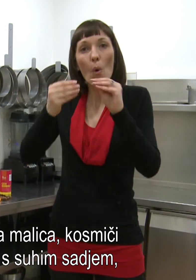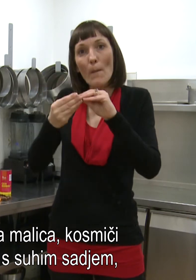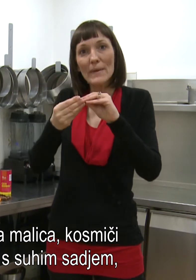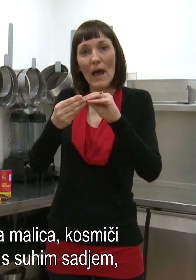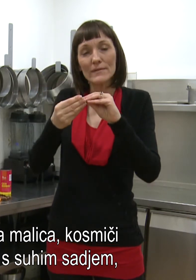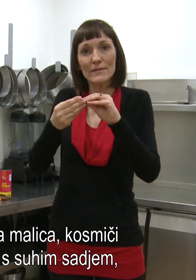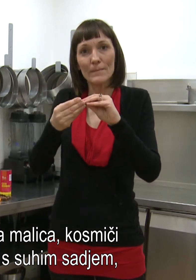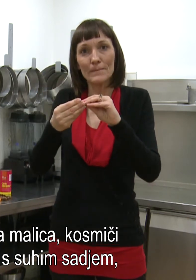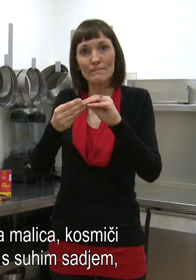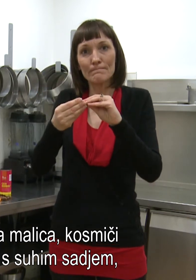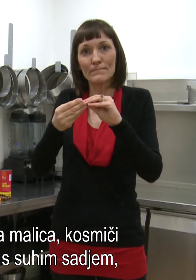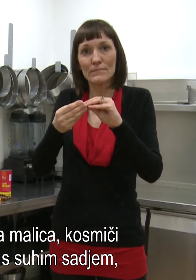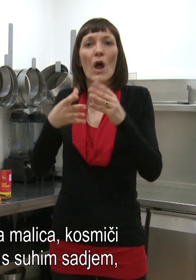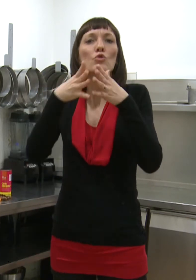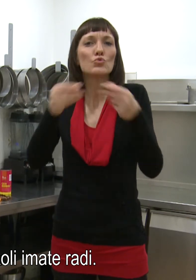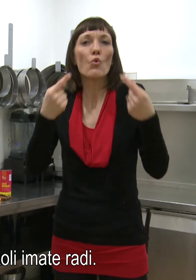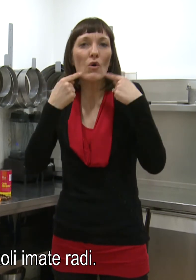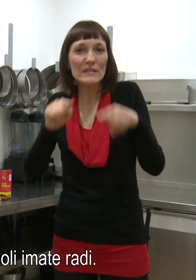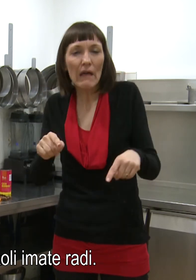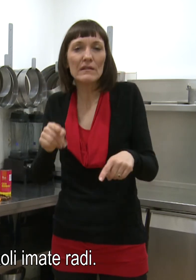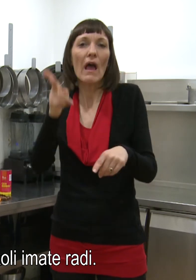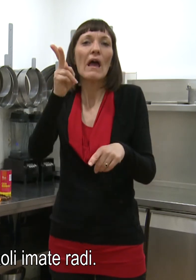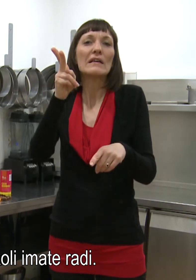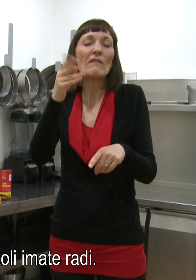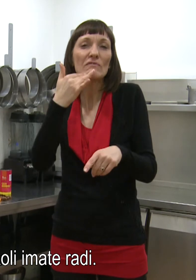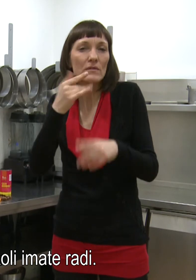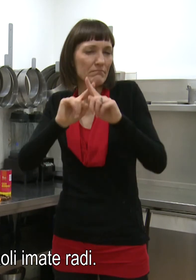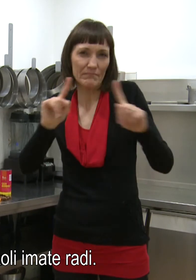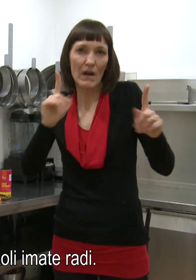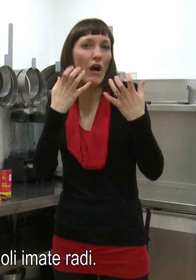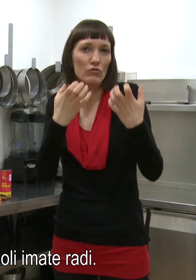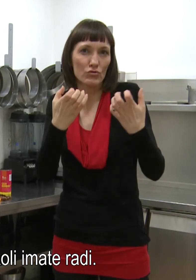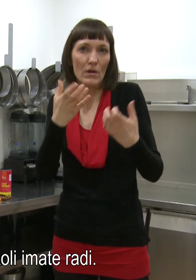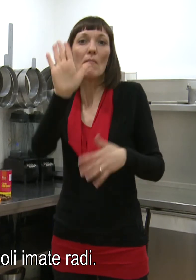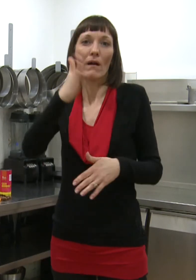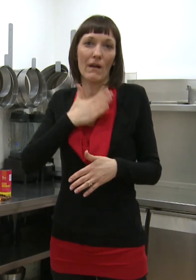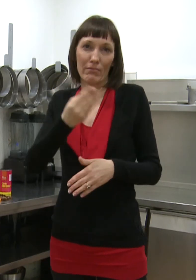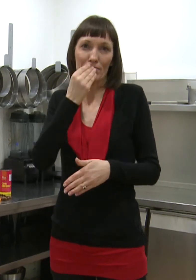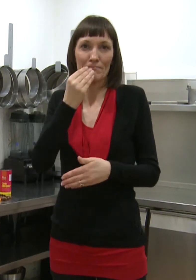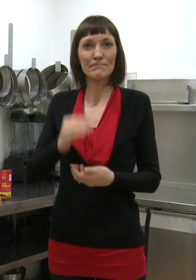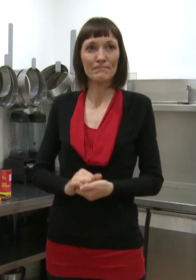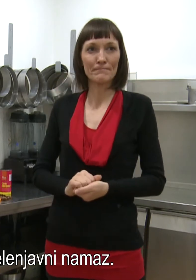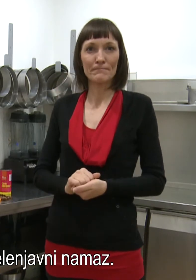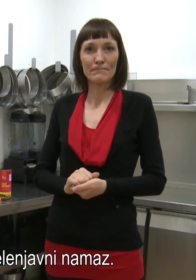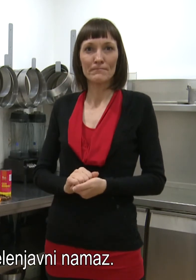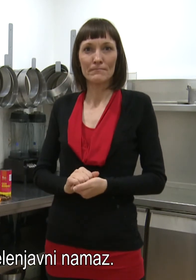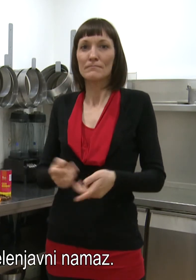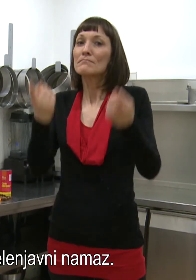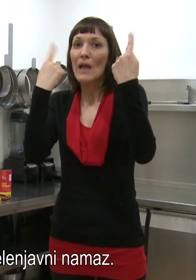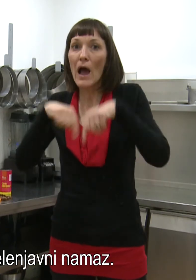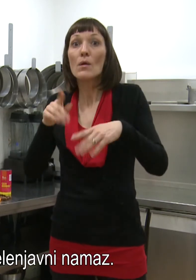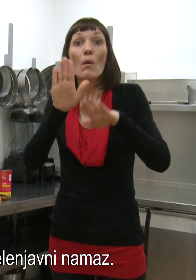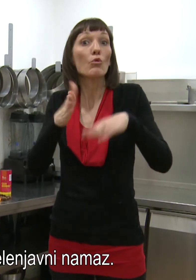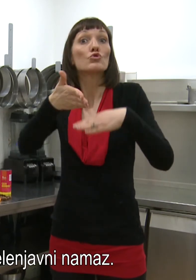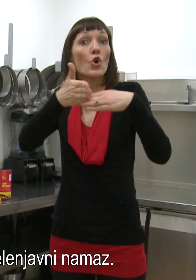z kakšnim suhim sadjem, kefirjem, karkoli pač imate radi. Ali pa kruh